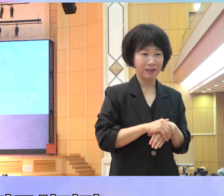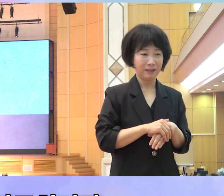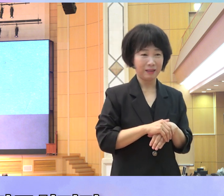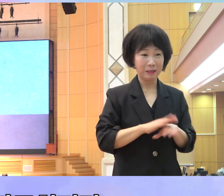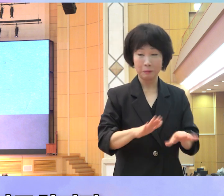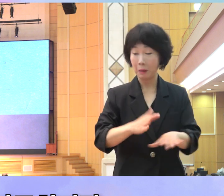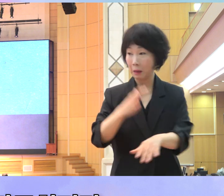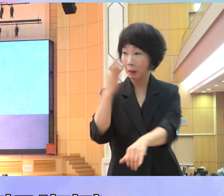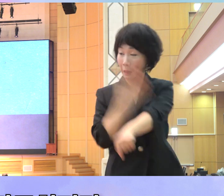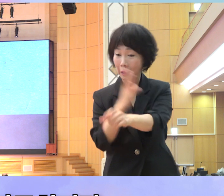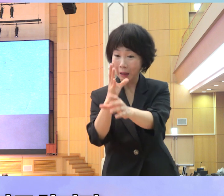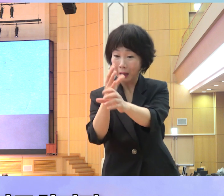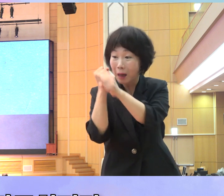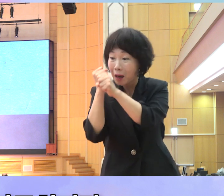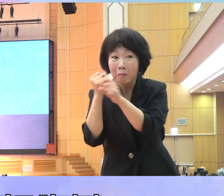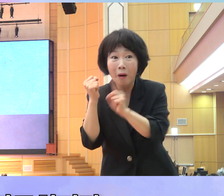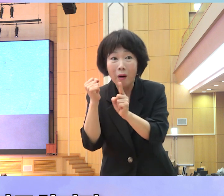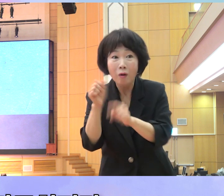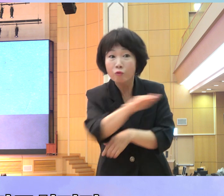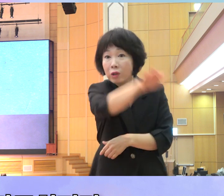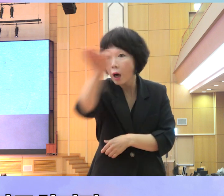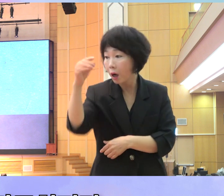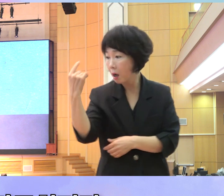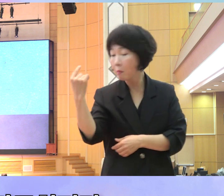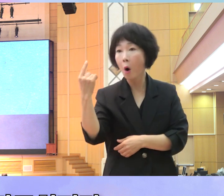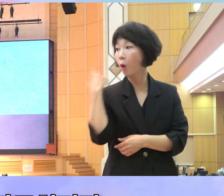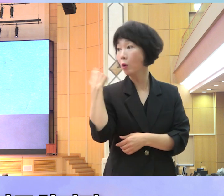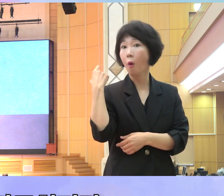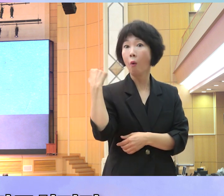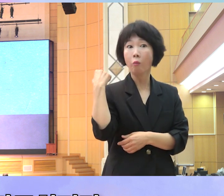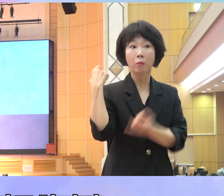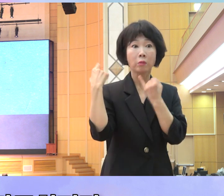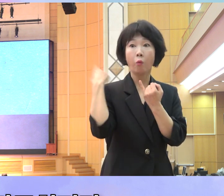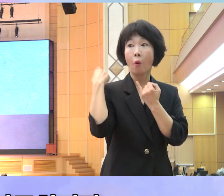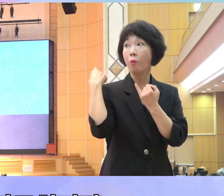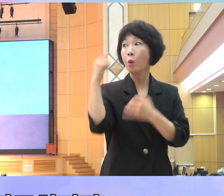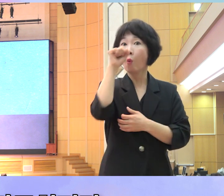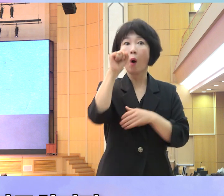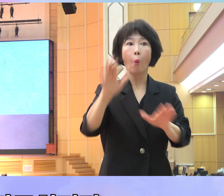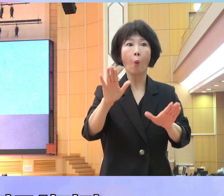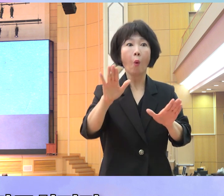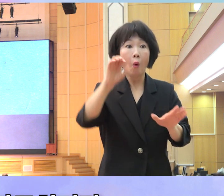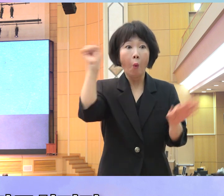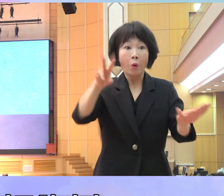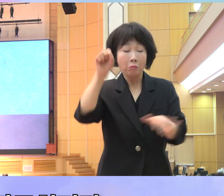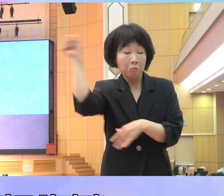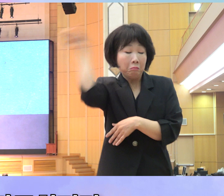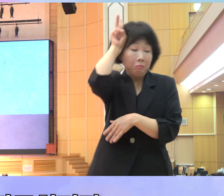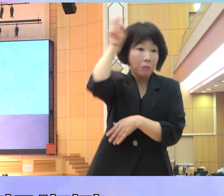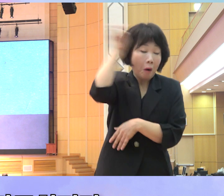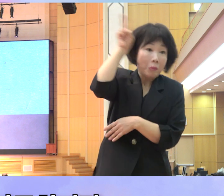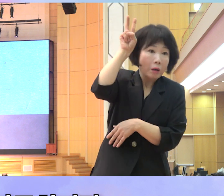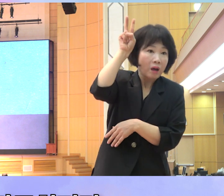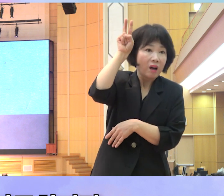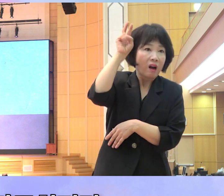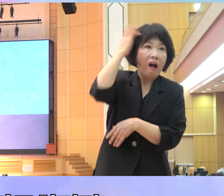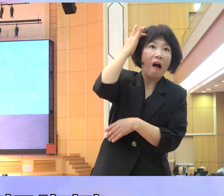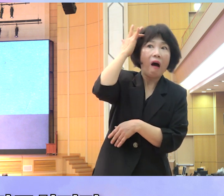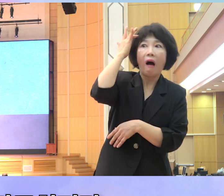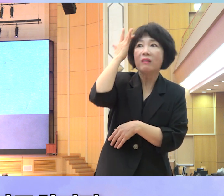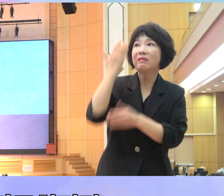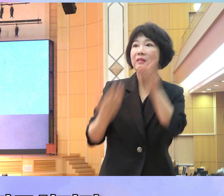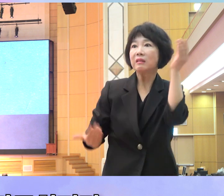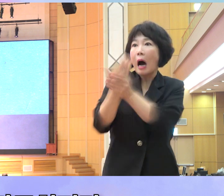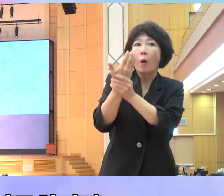거냐면, 간단히 얘기하면 어제까지만 해도 좋았었는데 오늘 갑자기 나에게 무슨 일이 일어나서